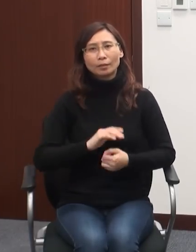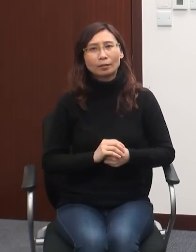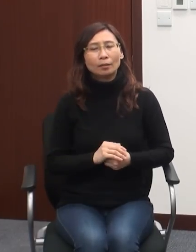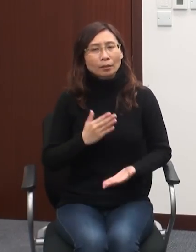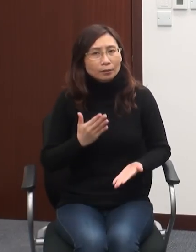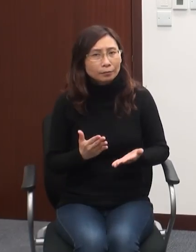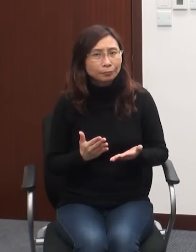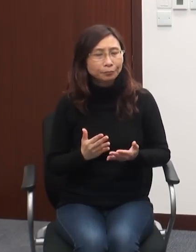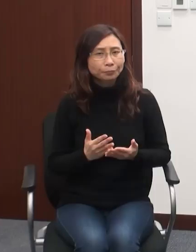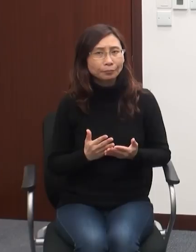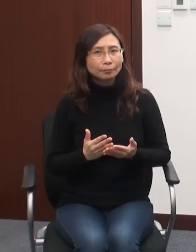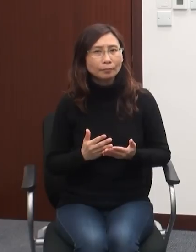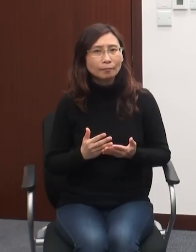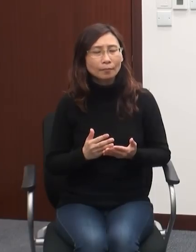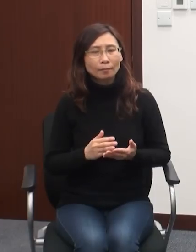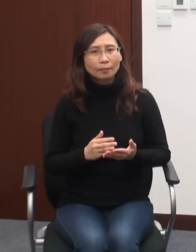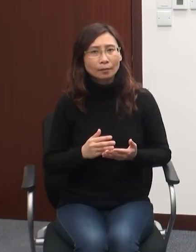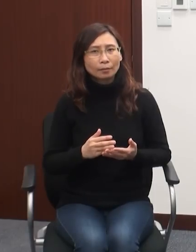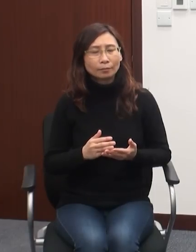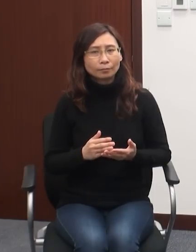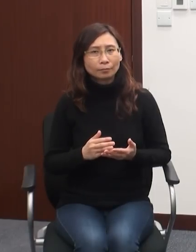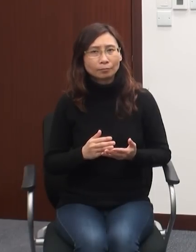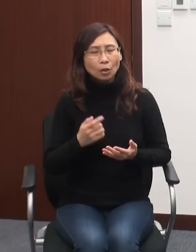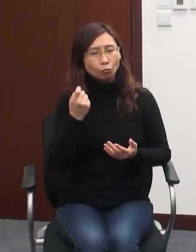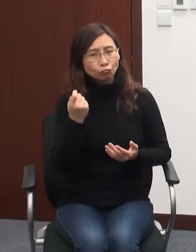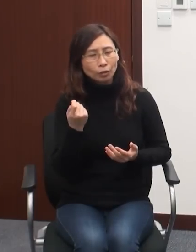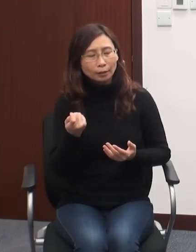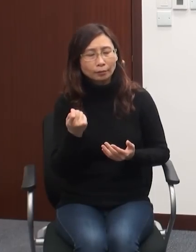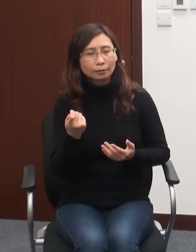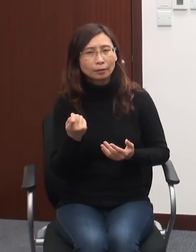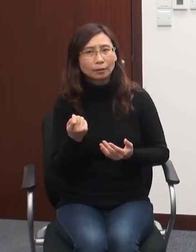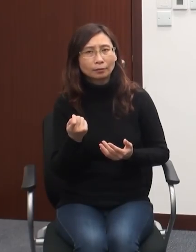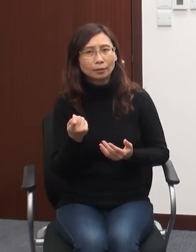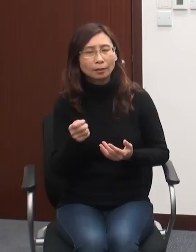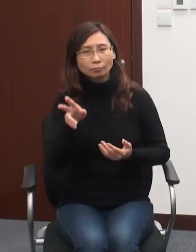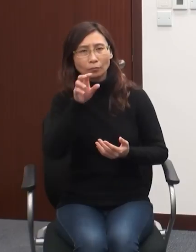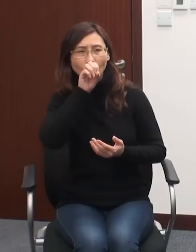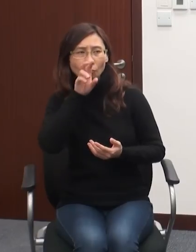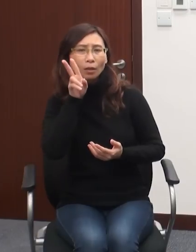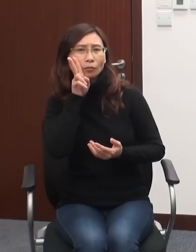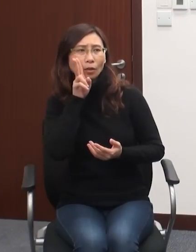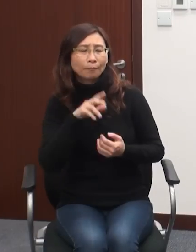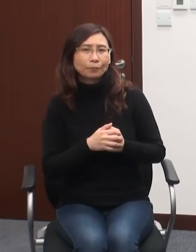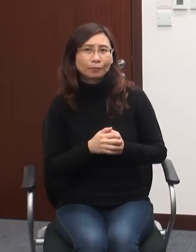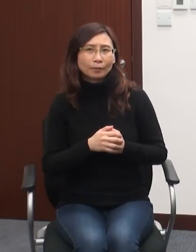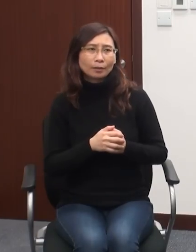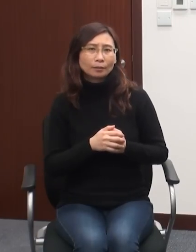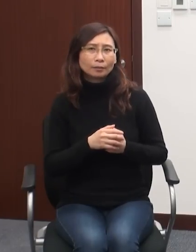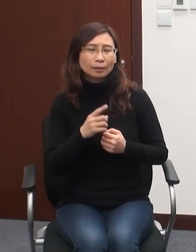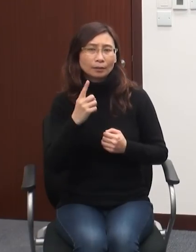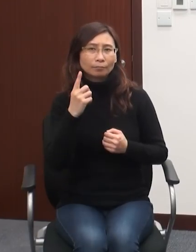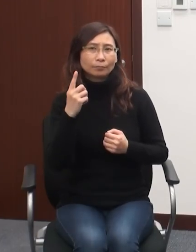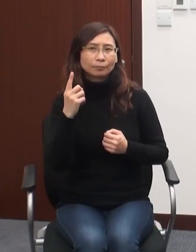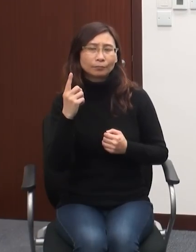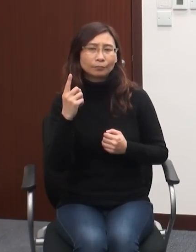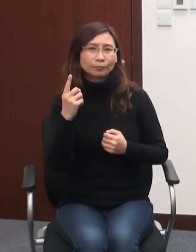話，問心講。用一個最簡單通俗的比喻，你揾個餅，揾個餅，即係揾